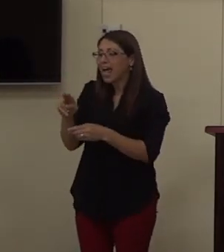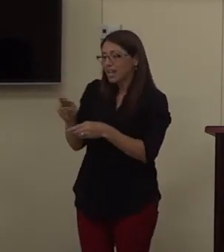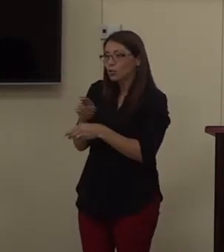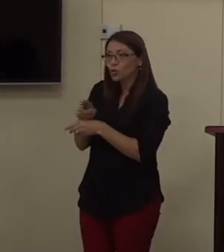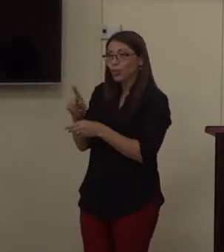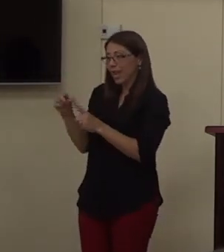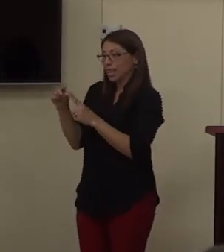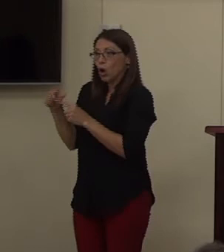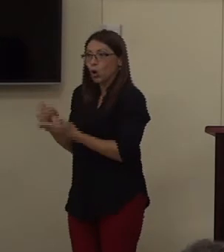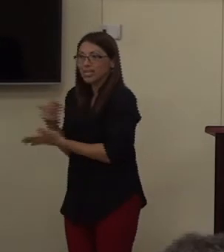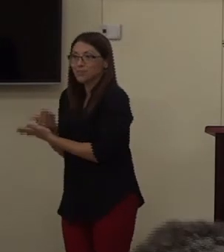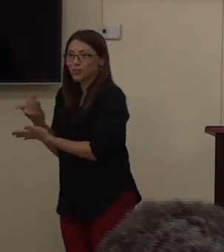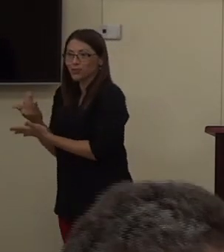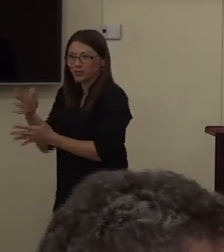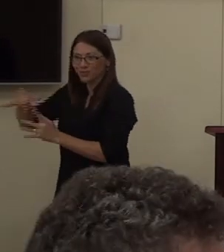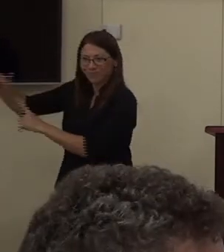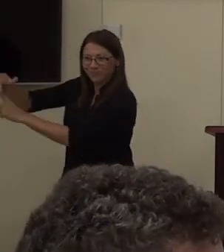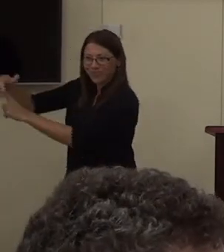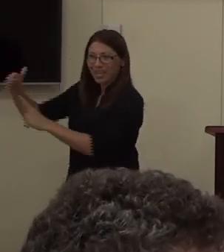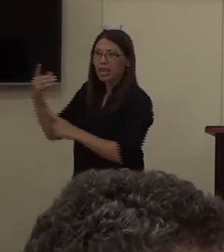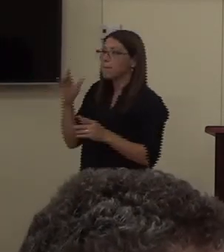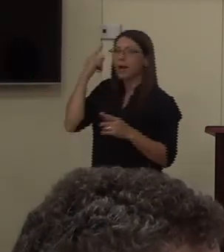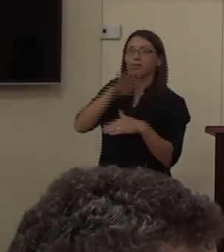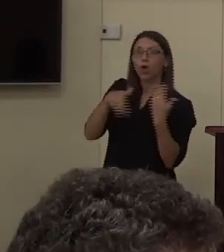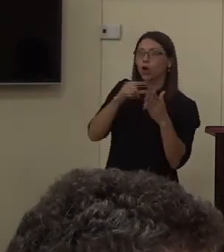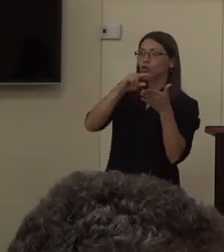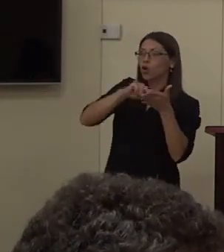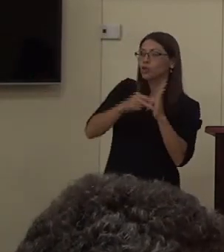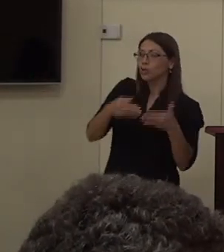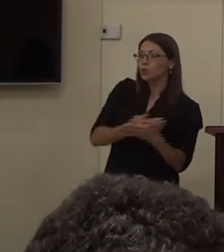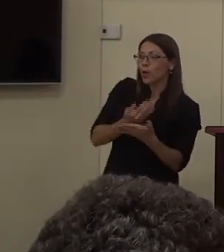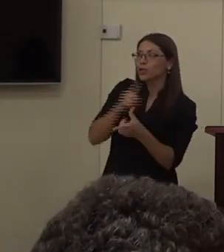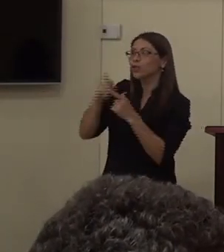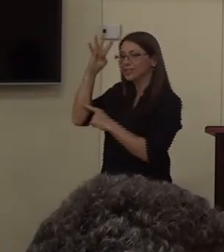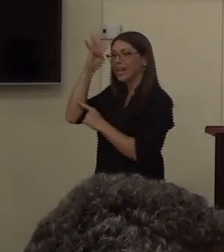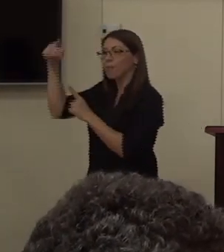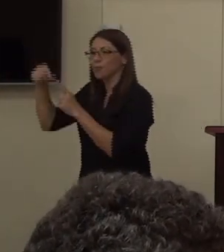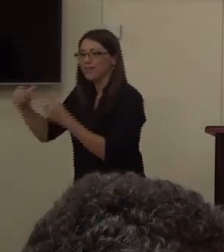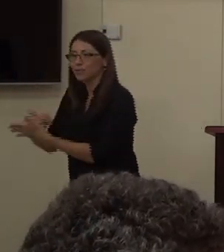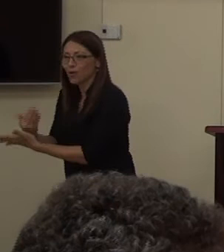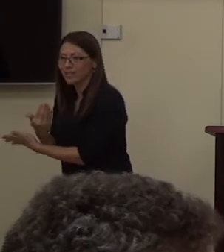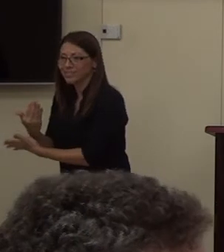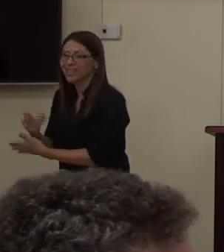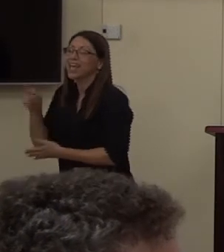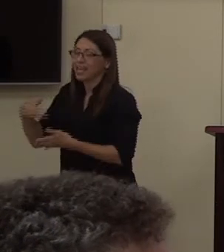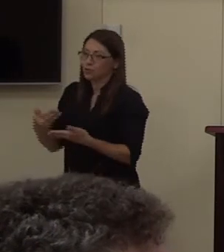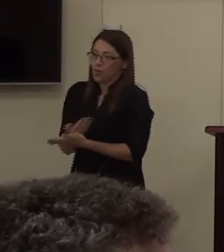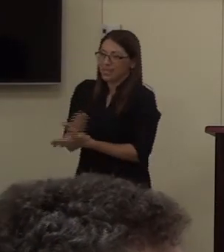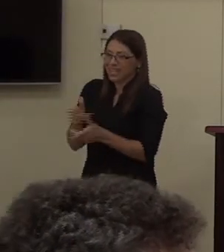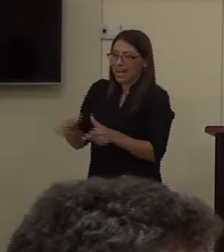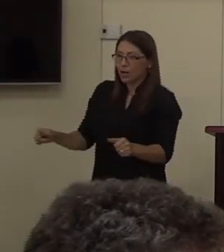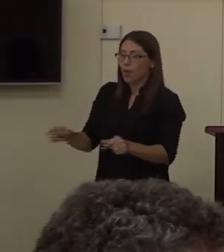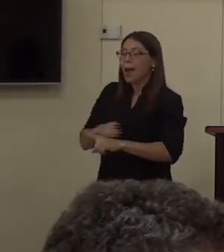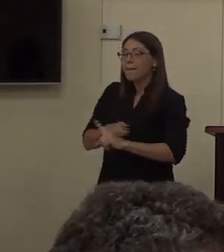Básicamente es ese ejercicio de, para todos los conceptos nuevos, ¿verdad? Les creamos palabras nuevas, y eso es modernizar la lengua. Pero el